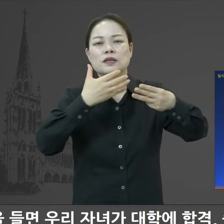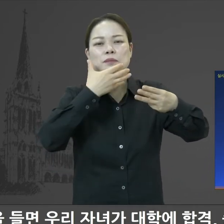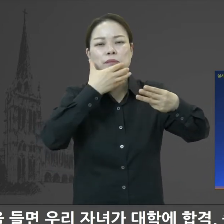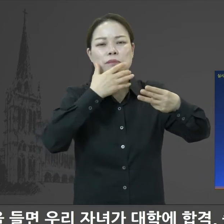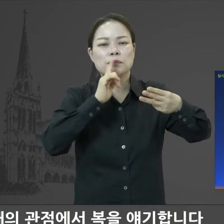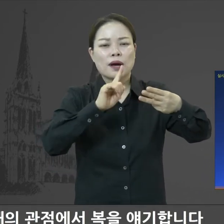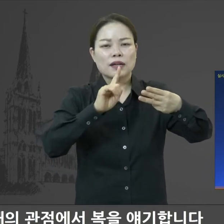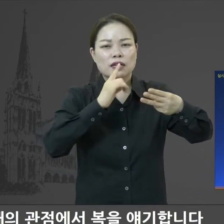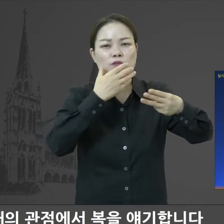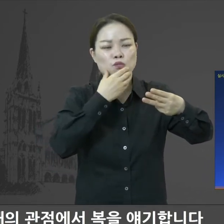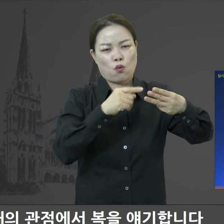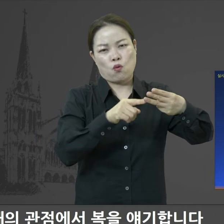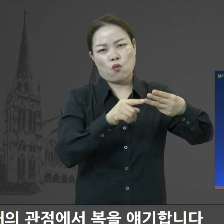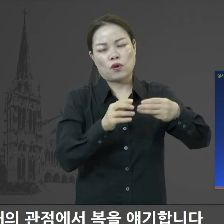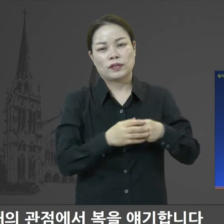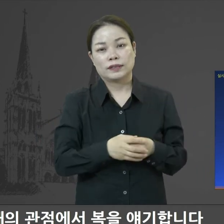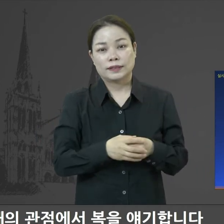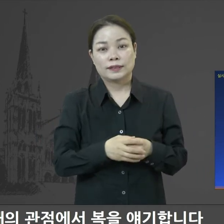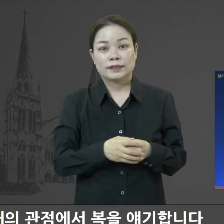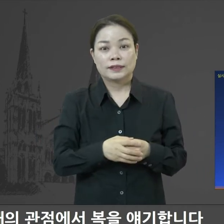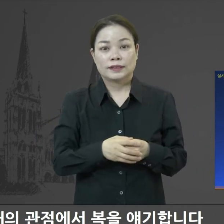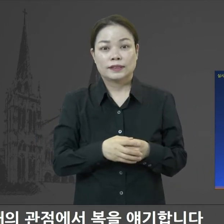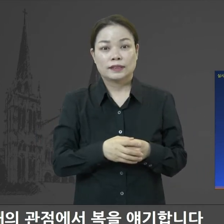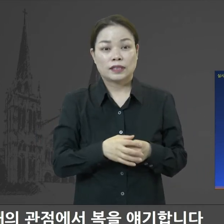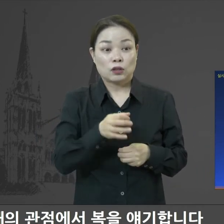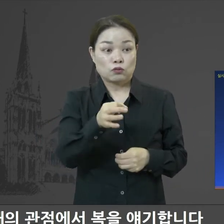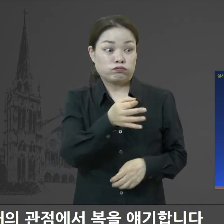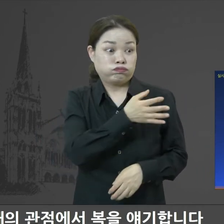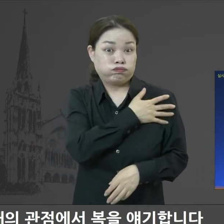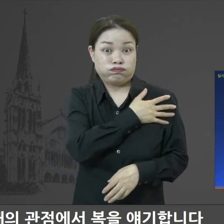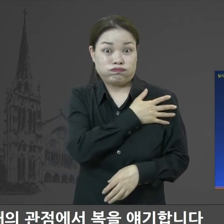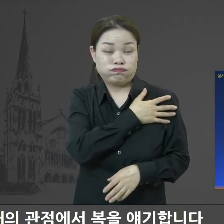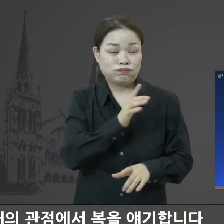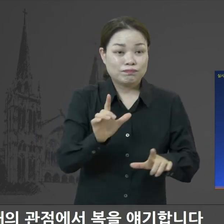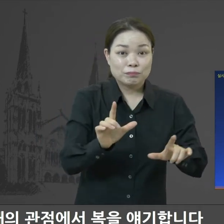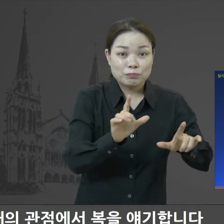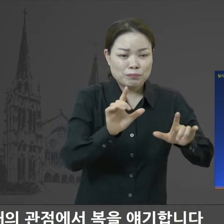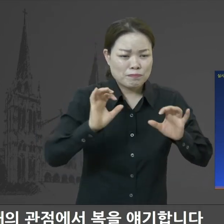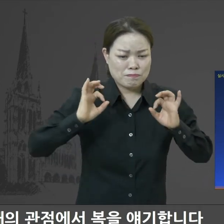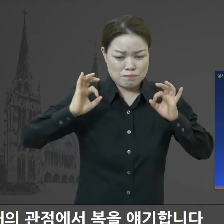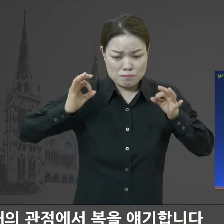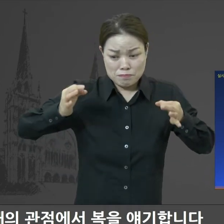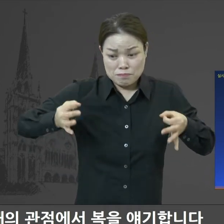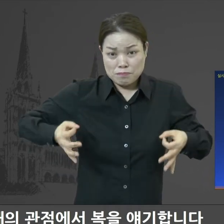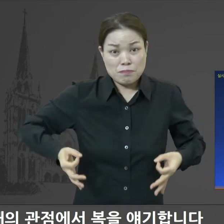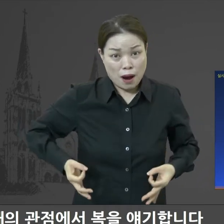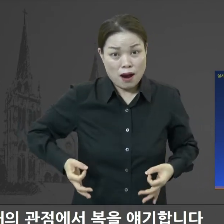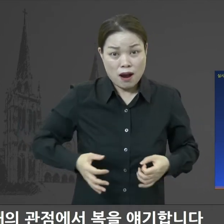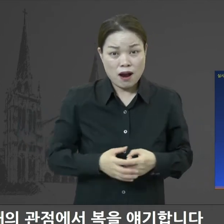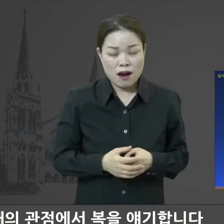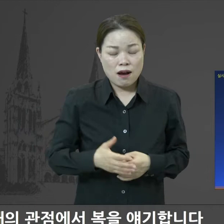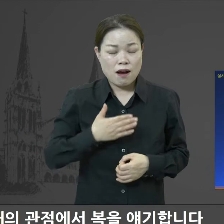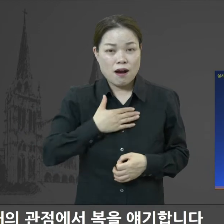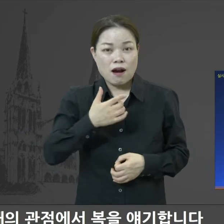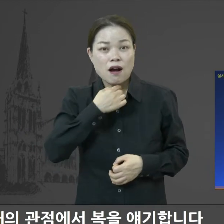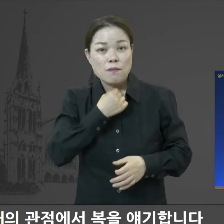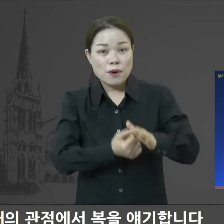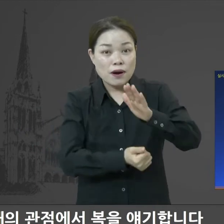무엇인가가 정의되는데, 쉽게 말해서 돈을 벌어서 부를 누리고 내가 하고 싶은 것을 하게